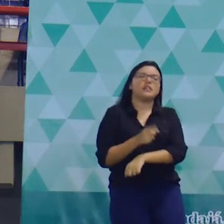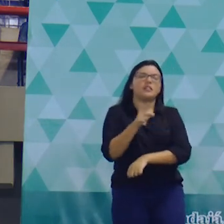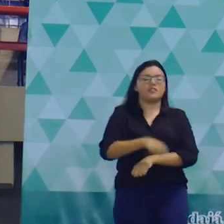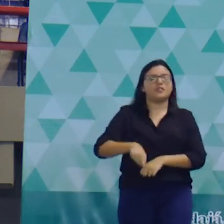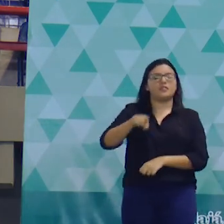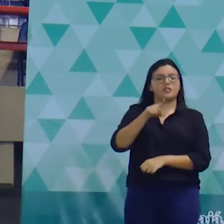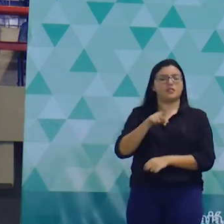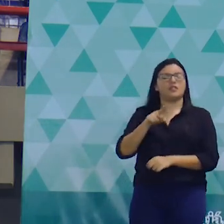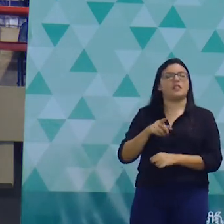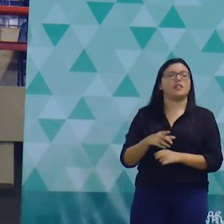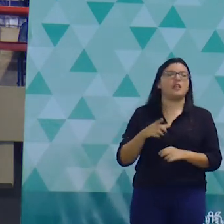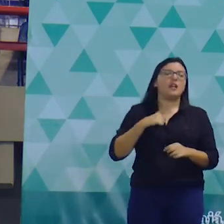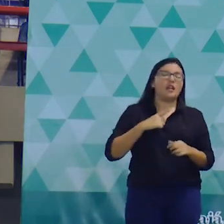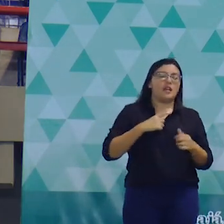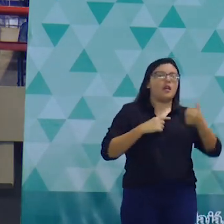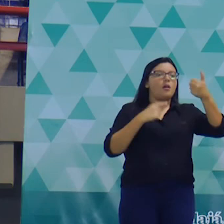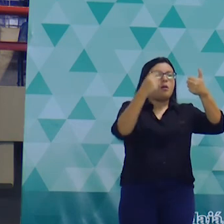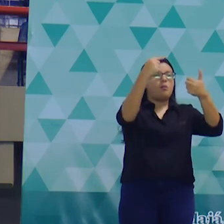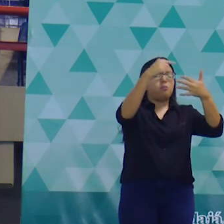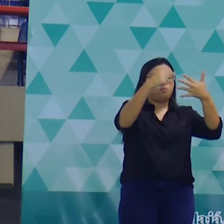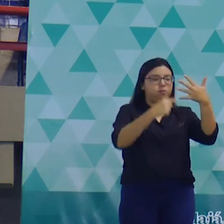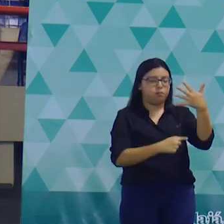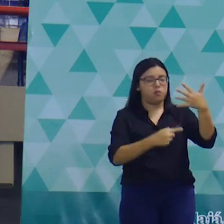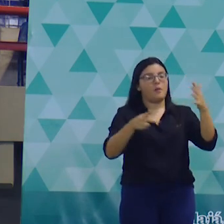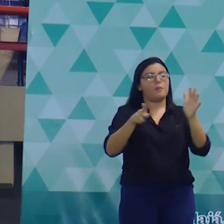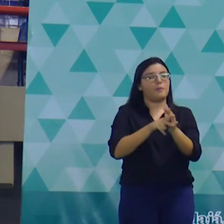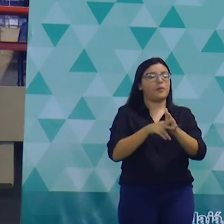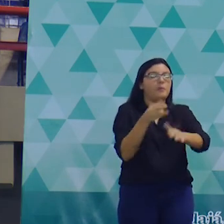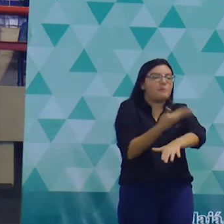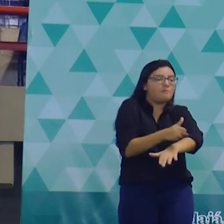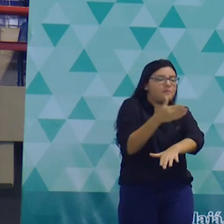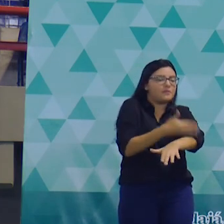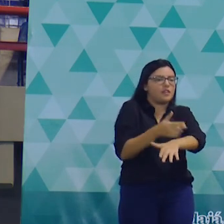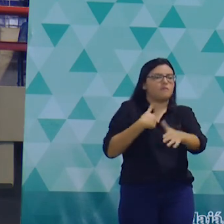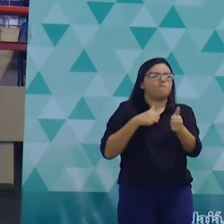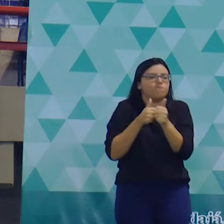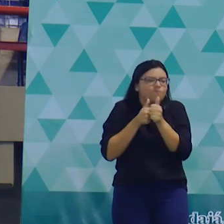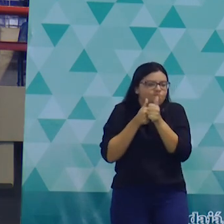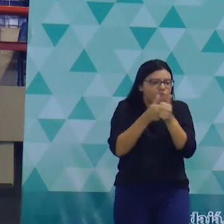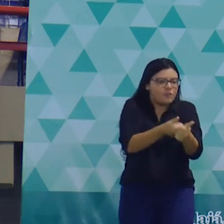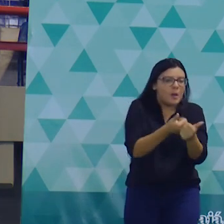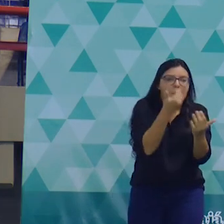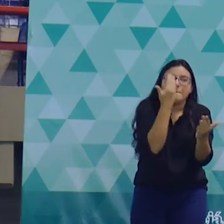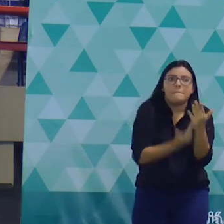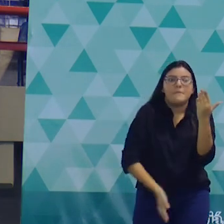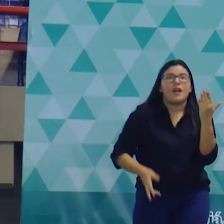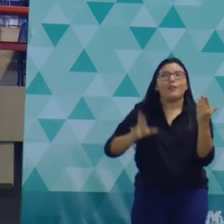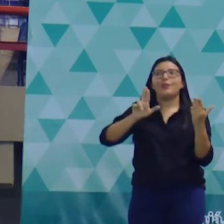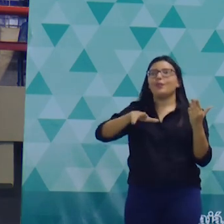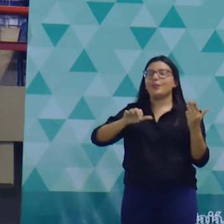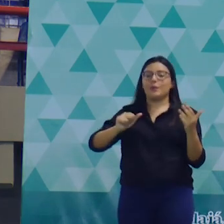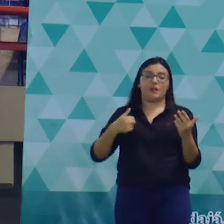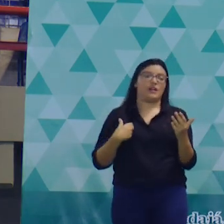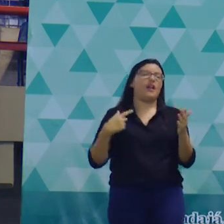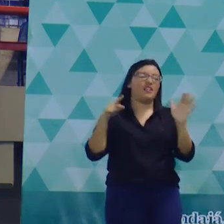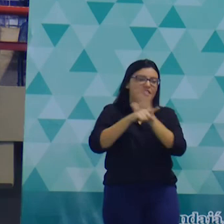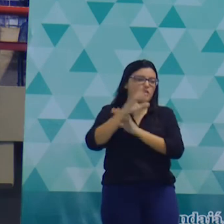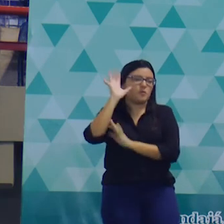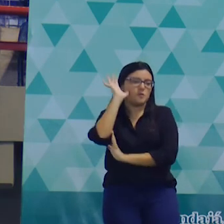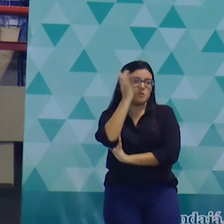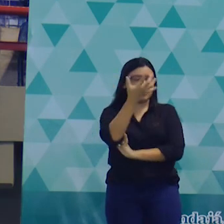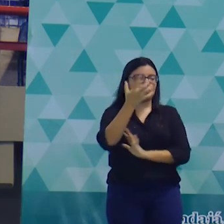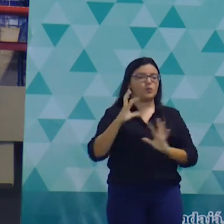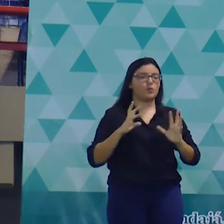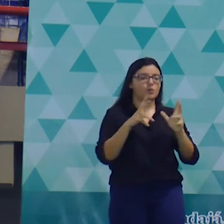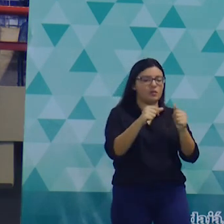uma sequência de procedimentos que, se você seguir, você não perde uma questão de estequiometria. Primeira vez você